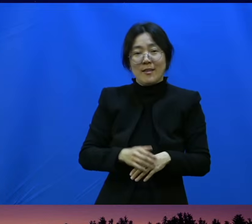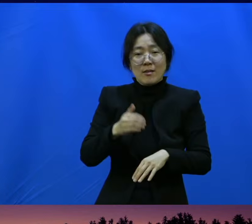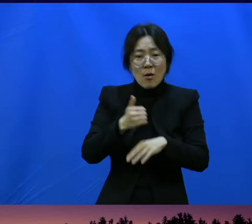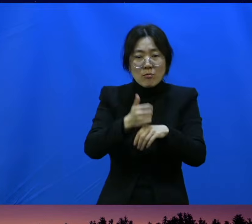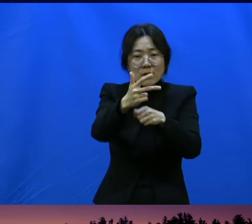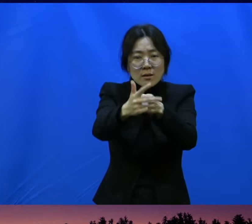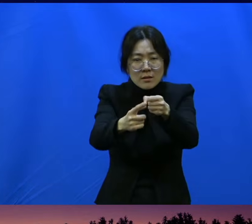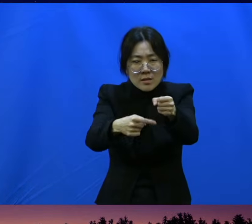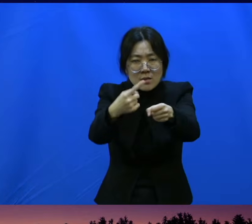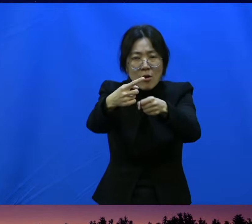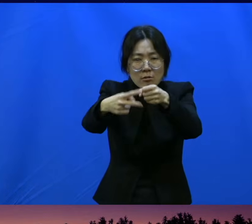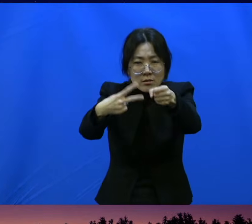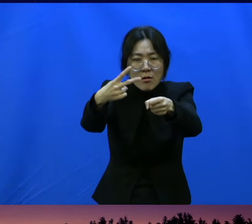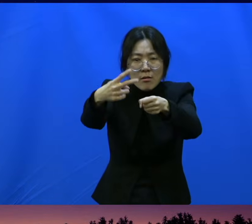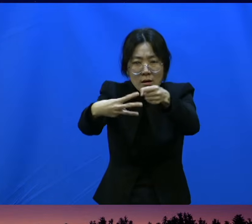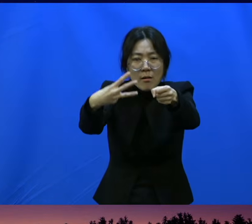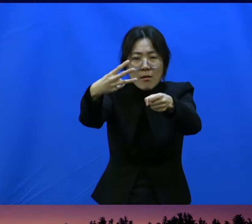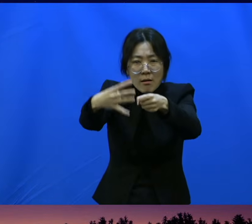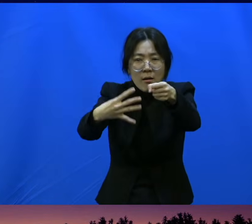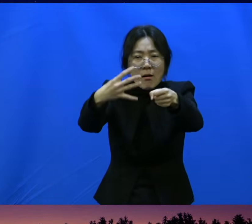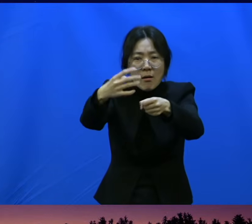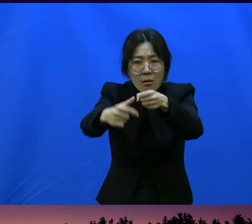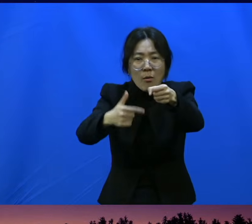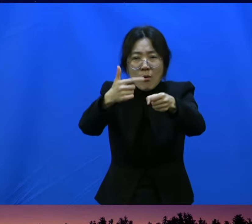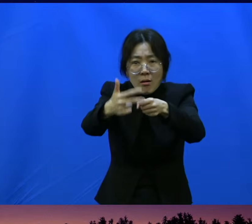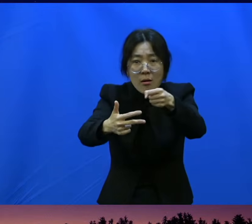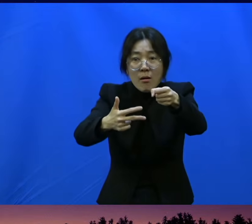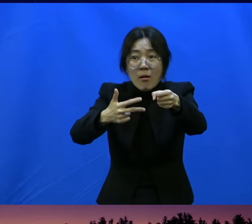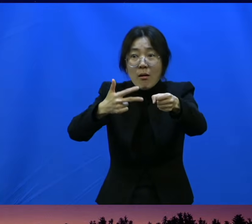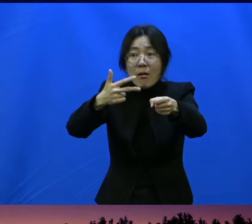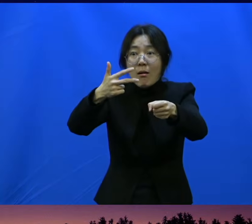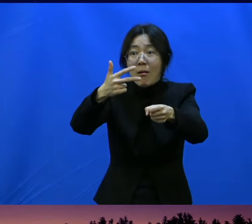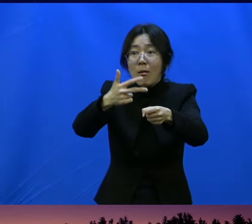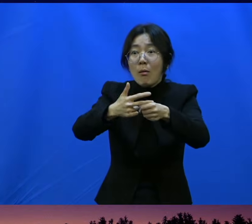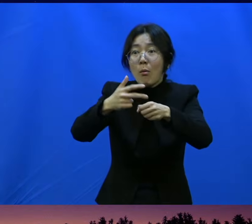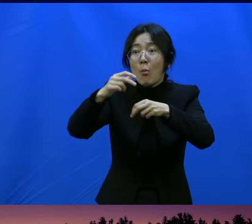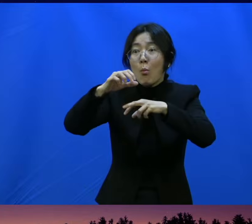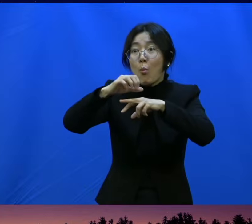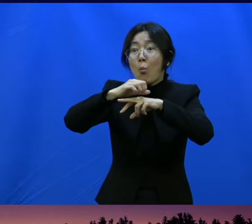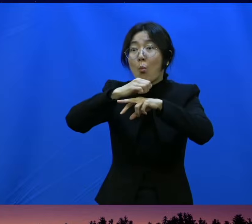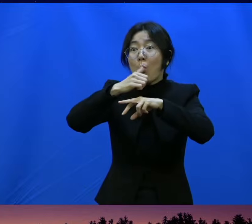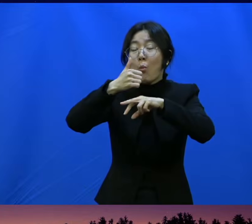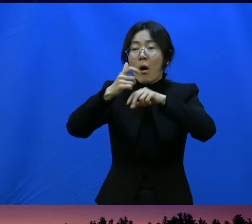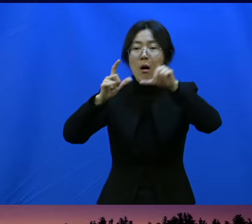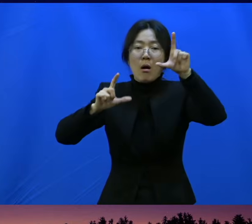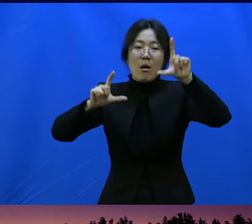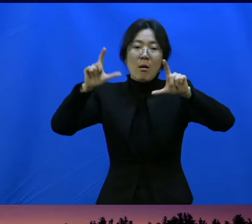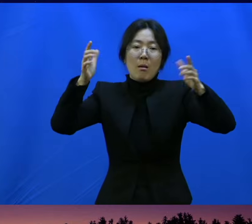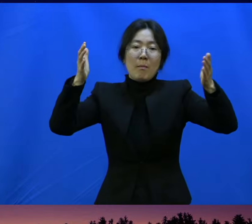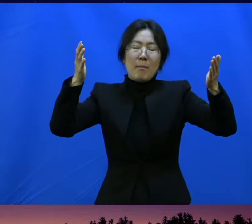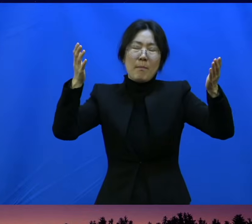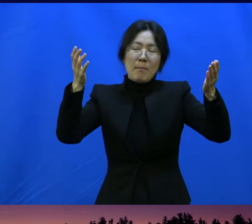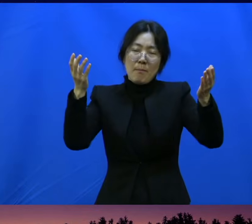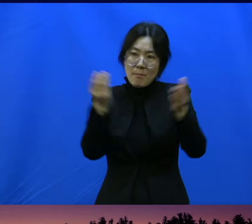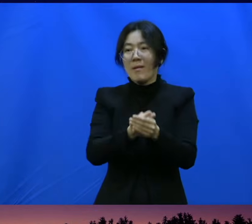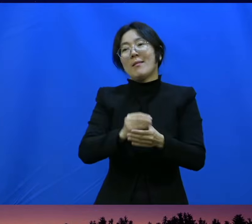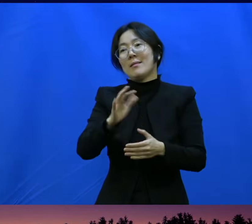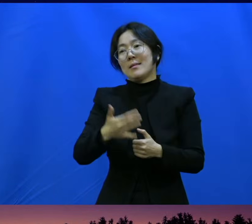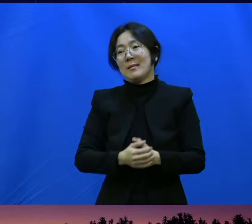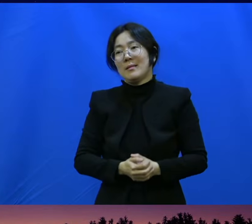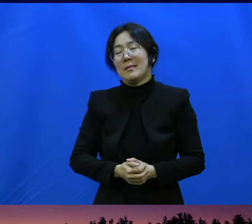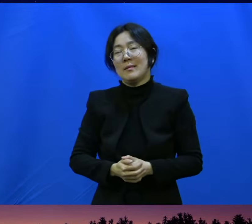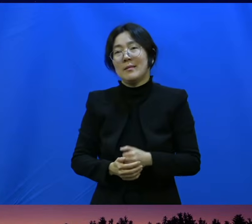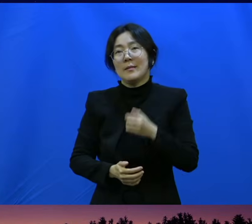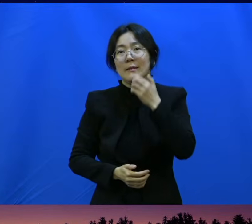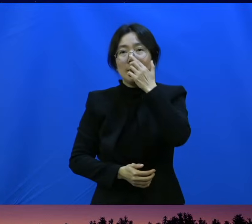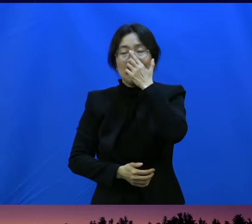거예요. 여러분, 다윗은 바닥을 치는 시간에 비로소 낮은 자들의 필요가 무엇인지를 알게 되었어요.